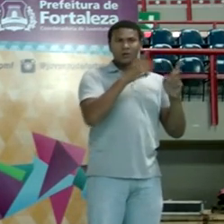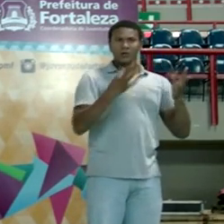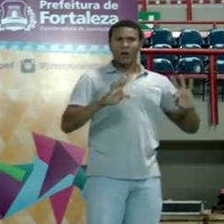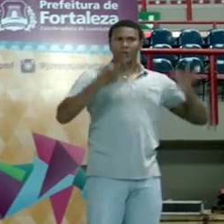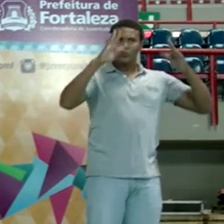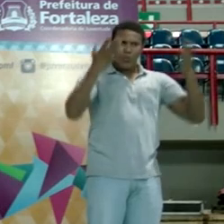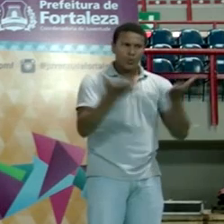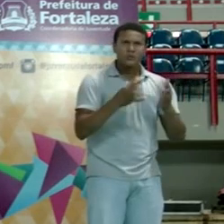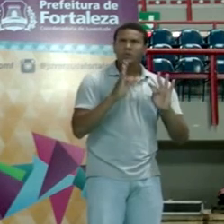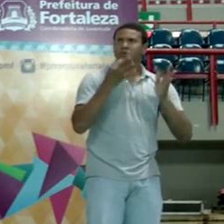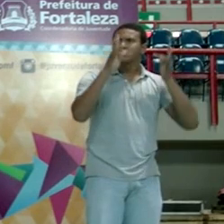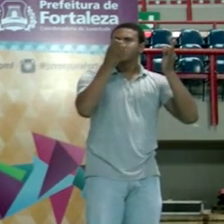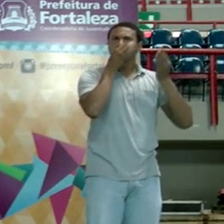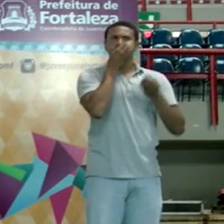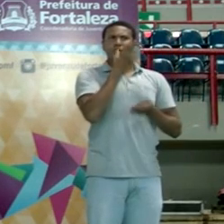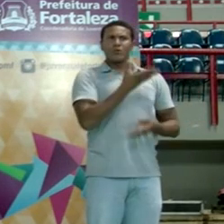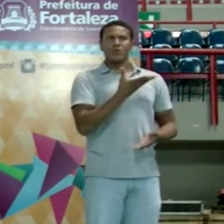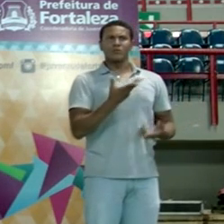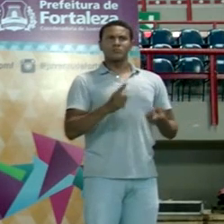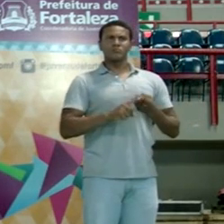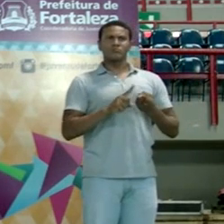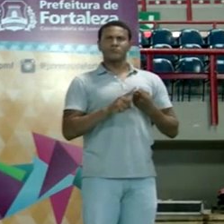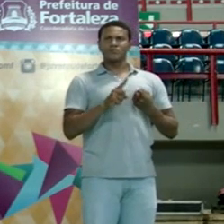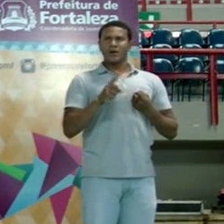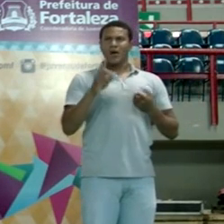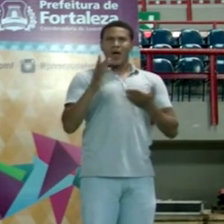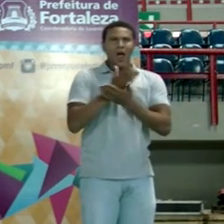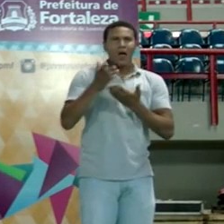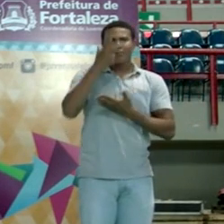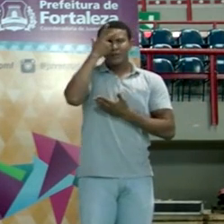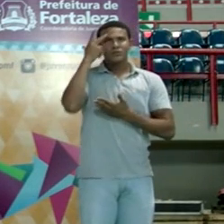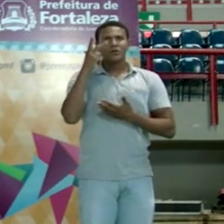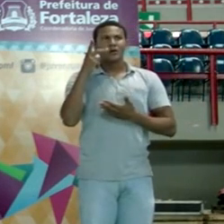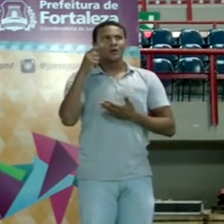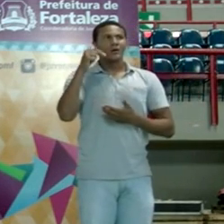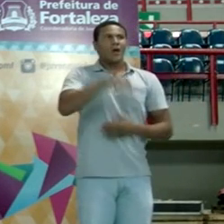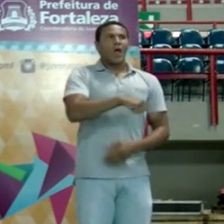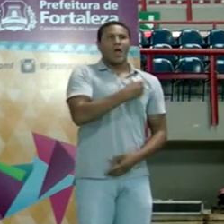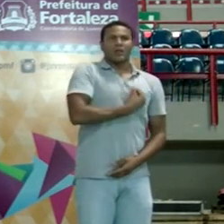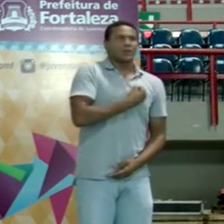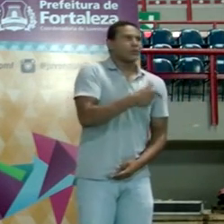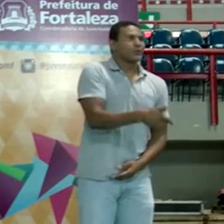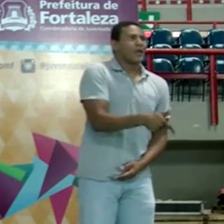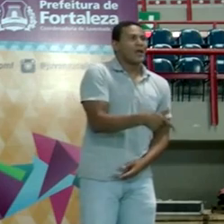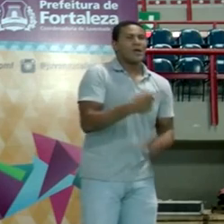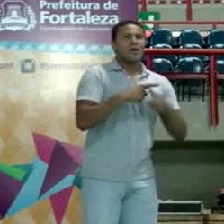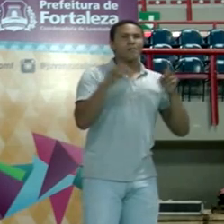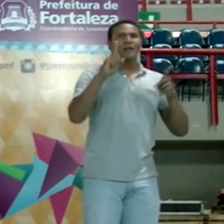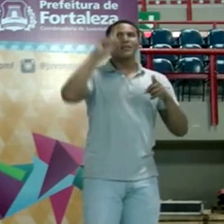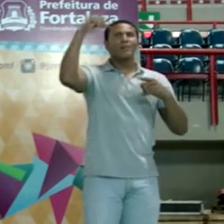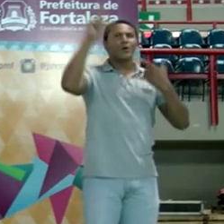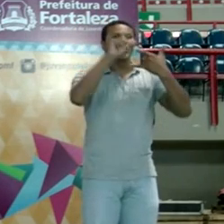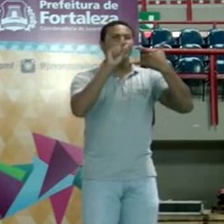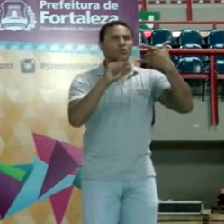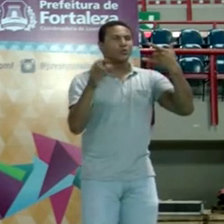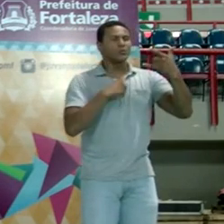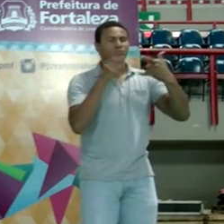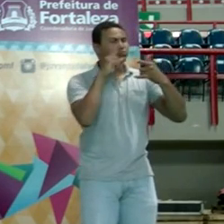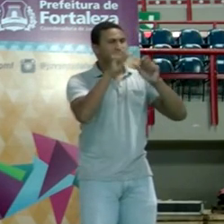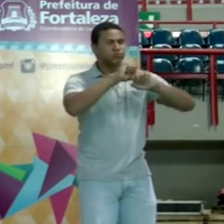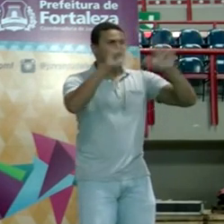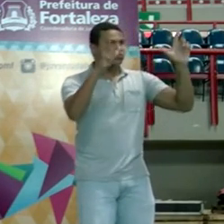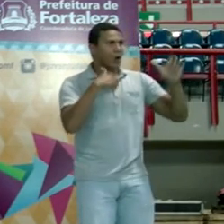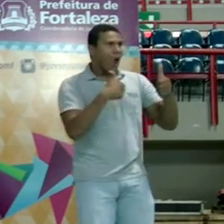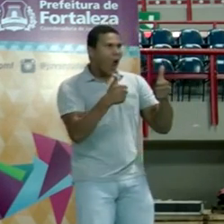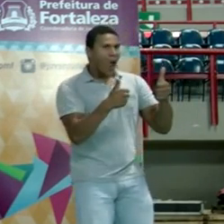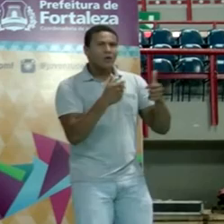aí, a disponibilidade, aqueles que não vão poder nesse momento estar aqui, mas depois olha lá na internet, assiste a nossa aula todinha, se não existisse